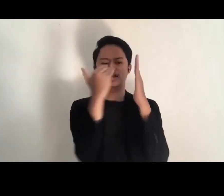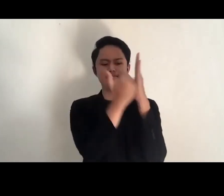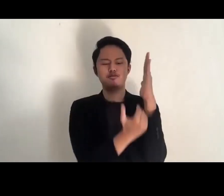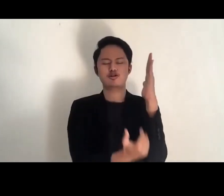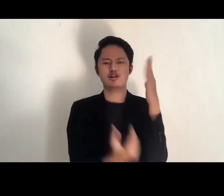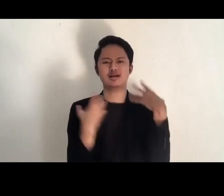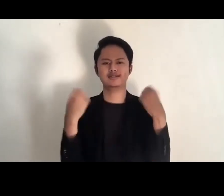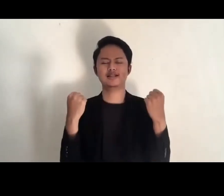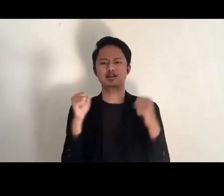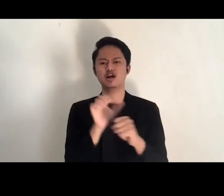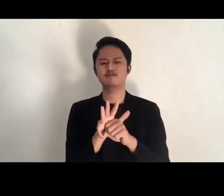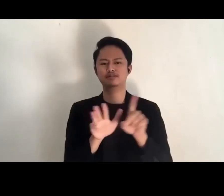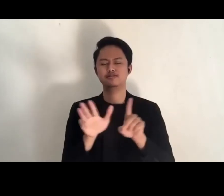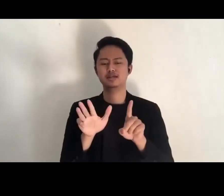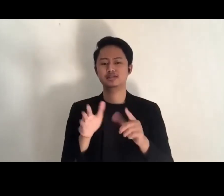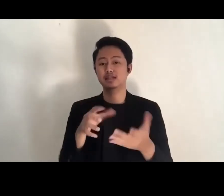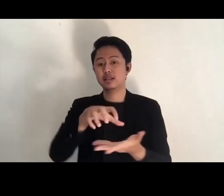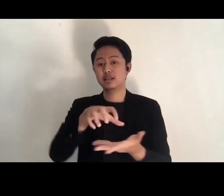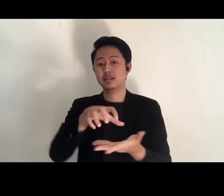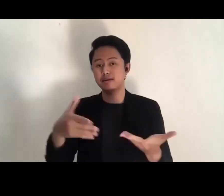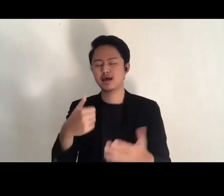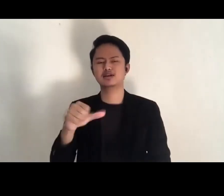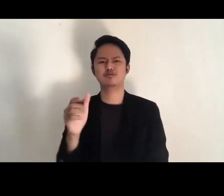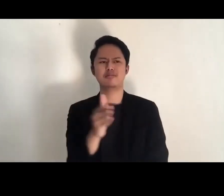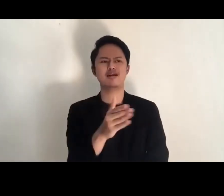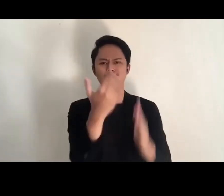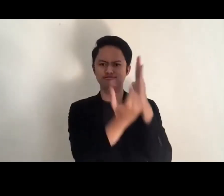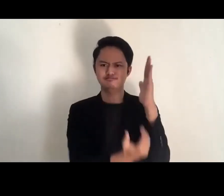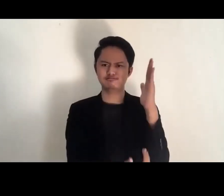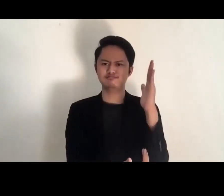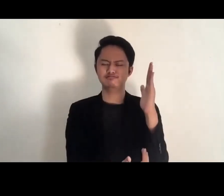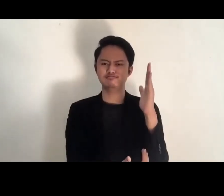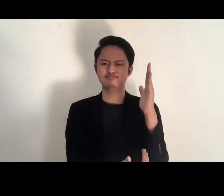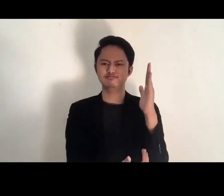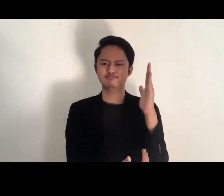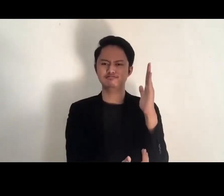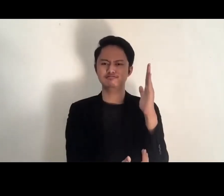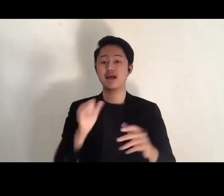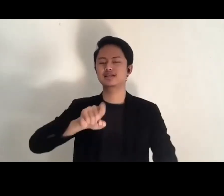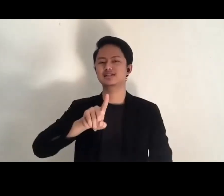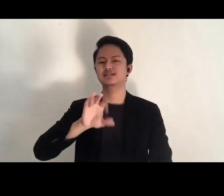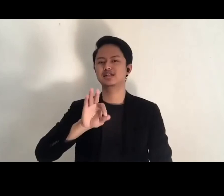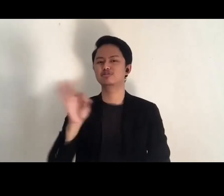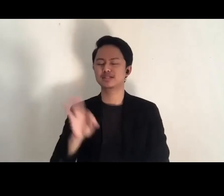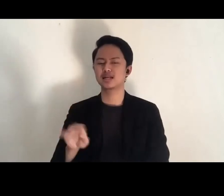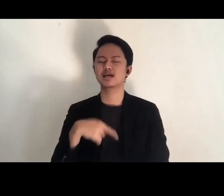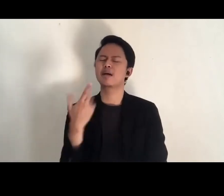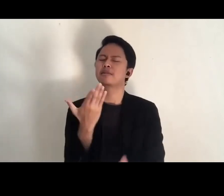COVID-19 di Sumba Barat. Dan itu 100% memang kegiatan ini kami minta bantuan